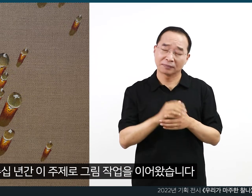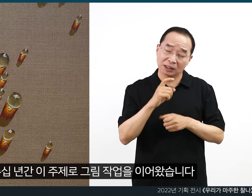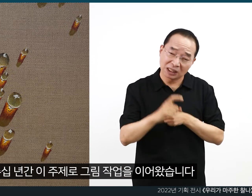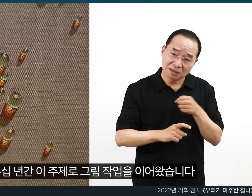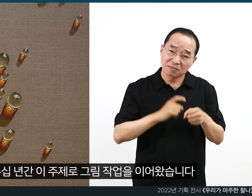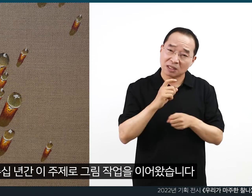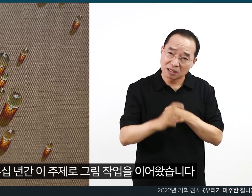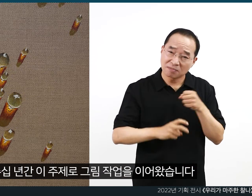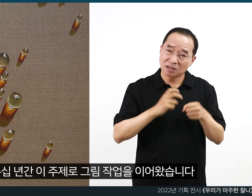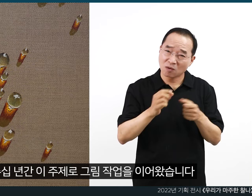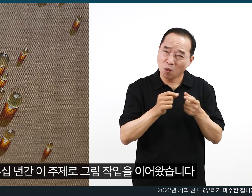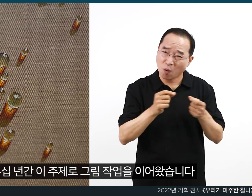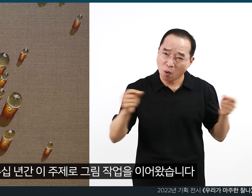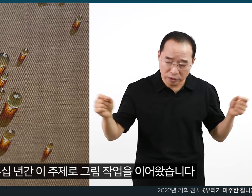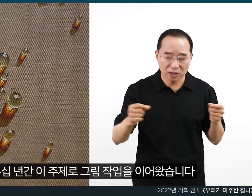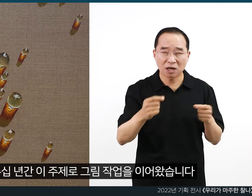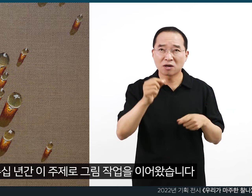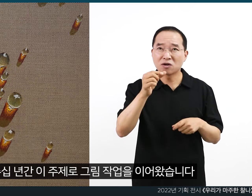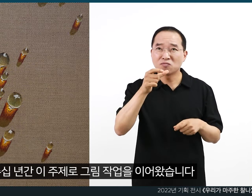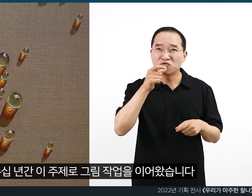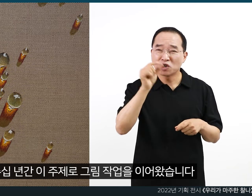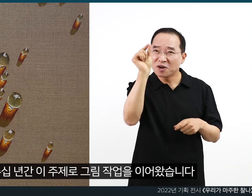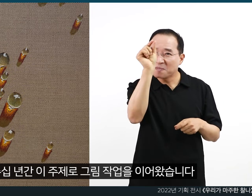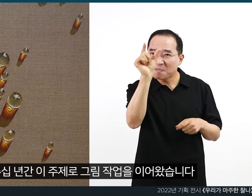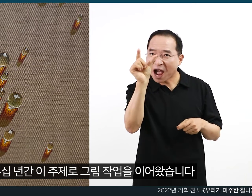년간 이 주제로 그림 작업을 이어왔습니다.